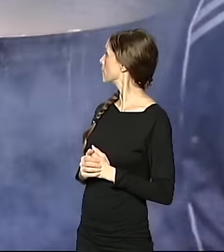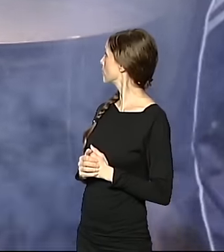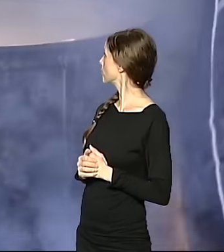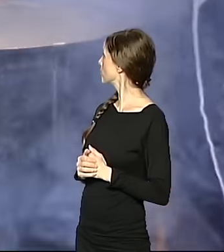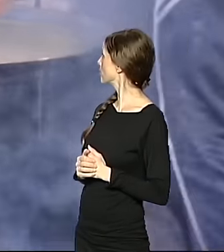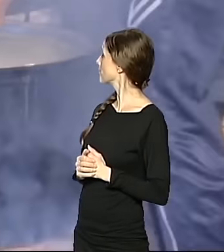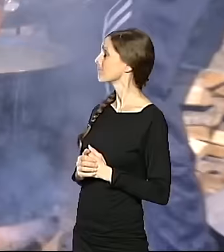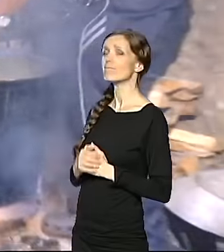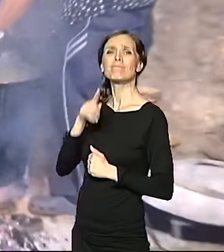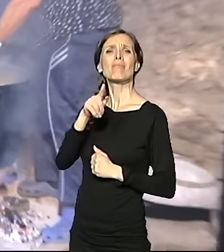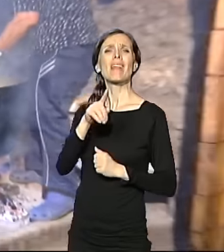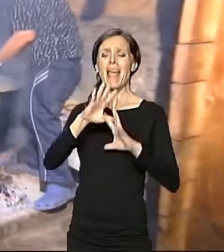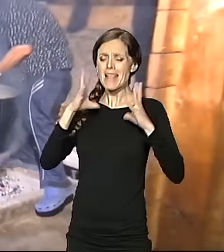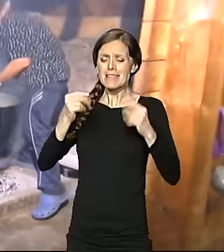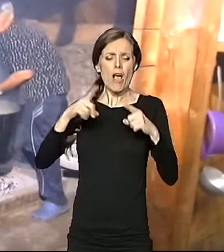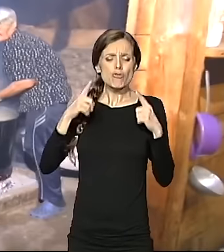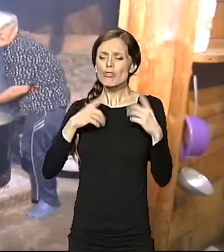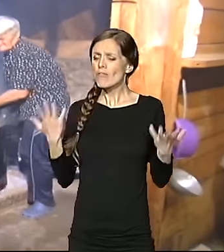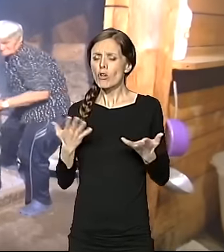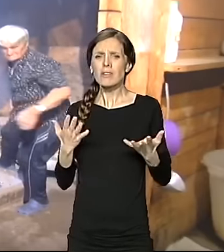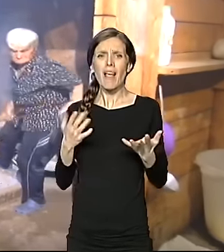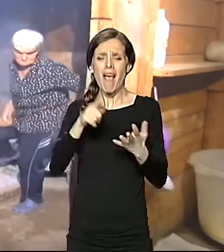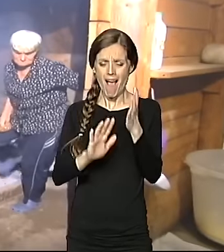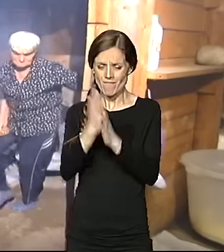Oko ognjišta se odvija ceo život na Katunu.